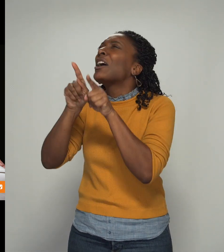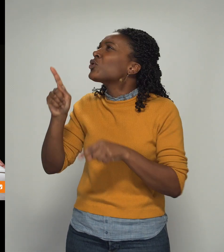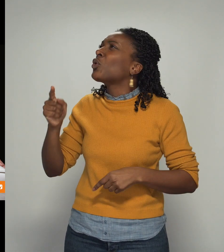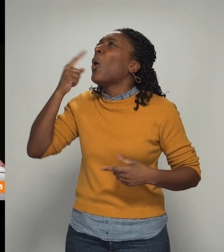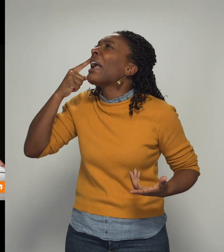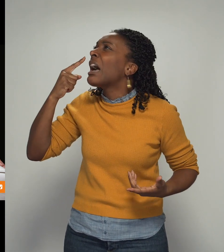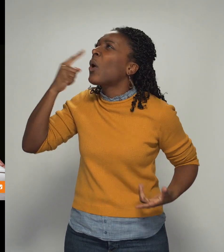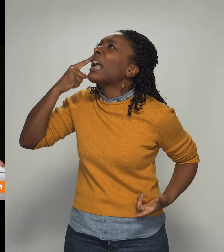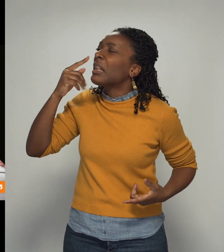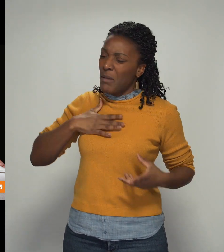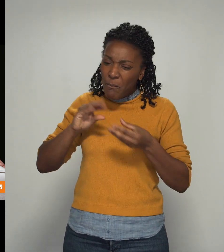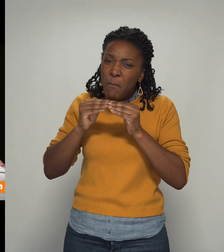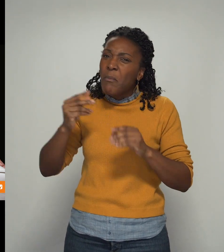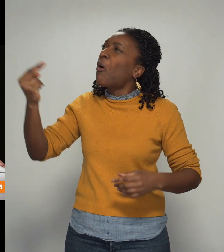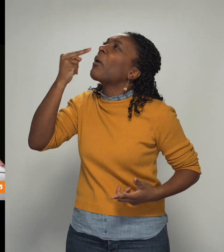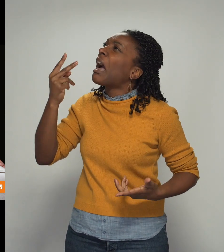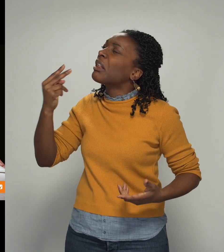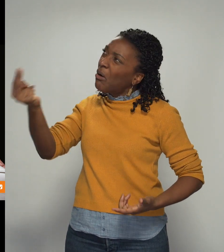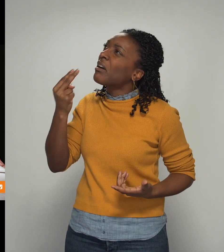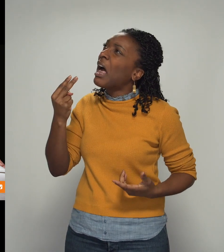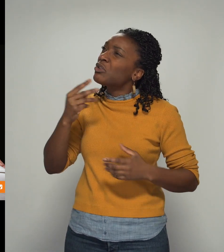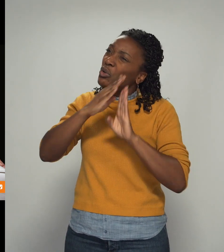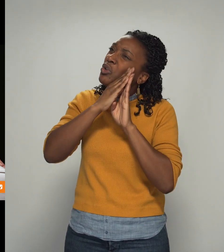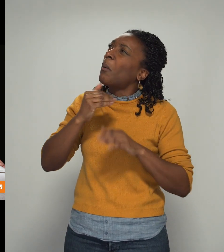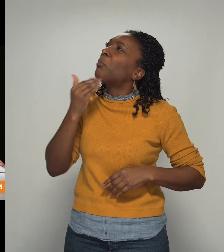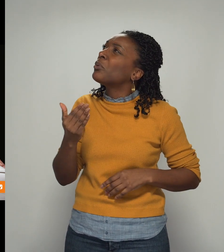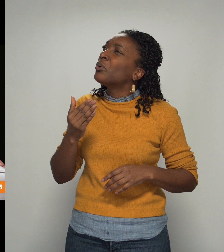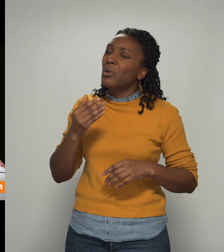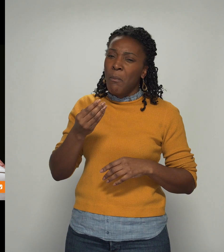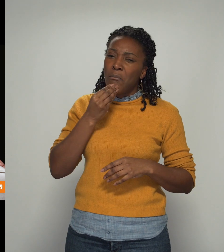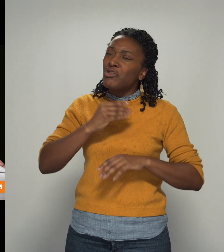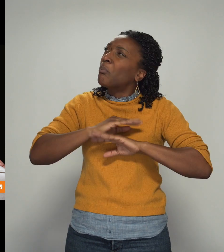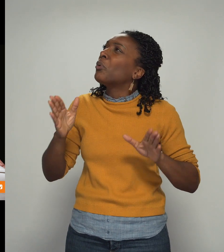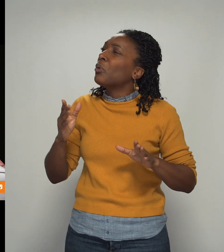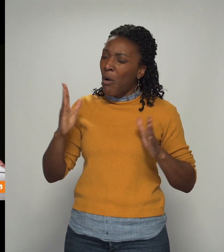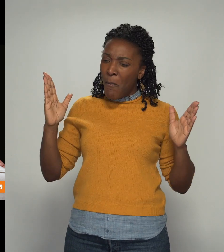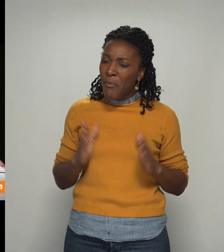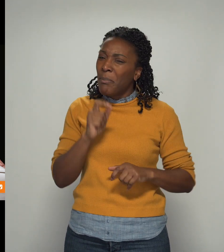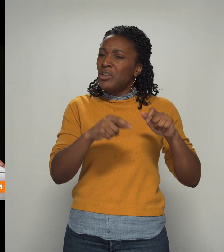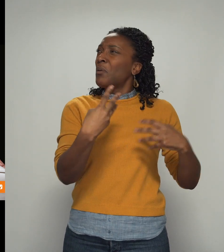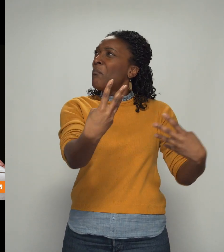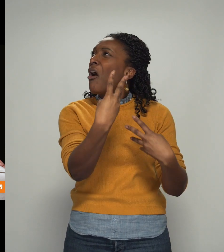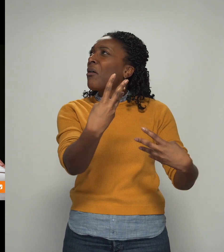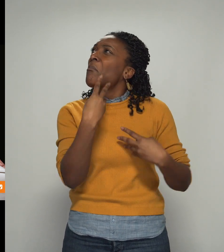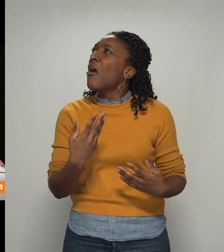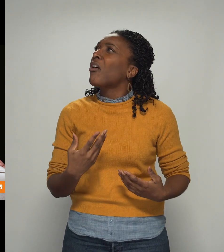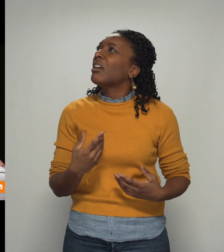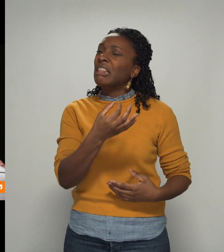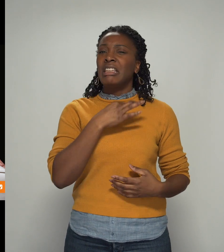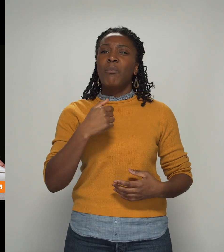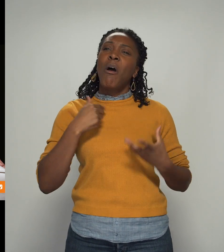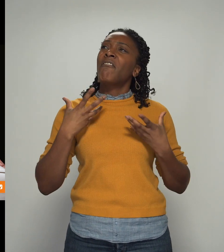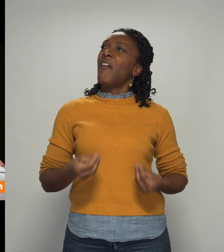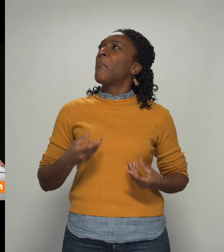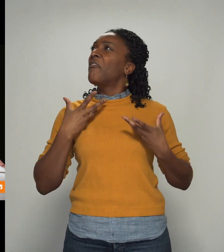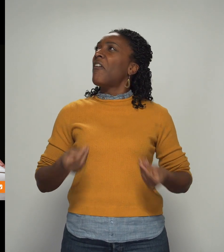m'arrive. Regarde tous mes problèmes. Regarde qui je suis devenu. Regarde, je ne dors plus, je ne mange plus, je perds du poids. Les gens se moquent de moi en disant tu es un faible parce